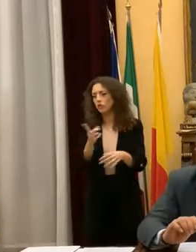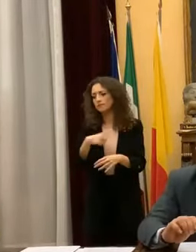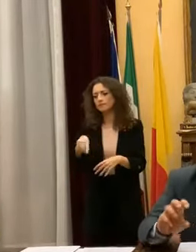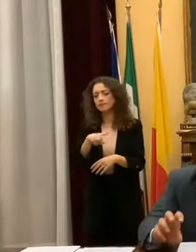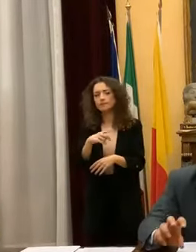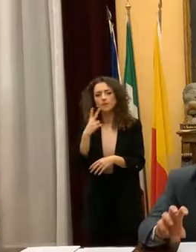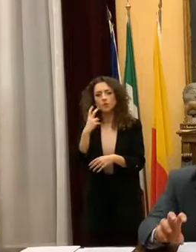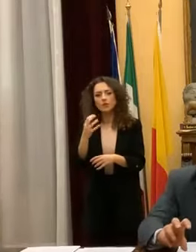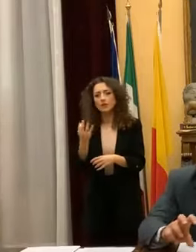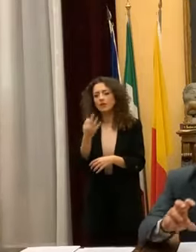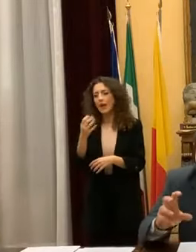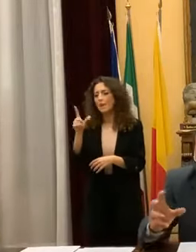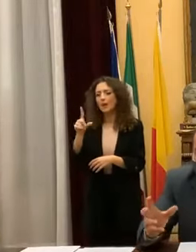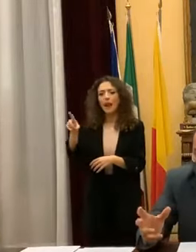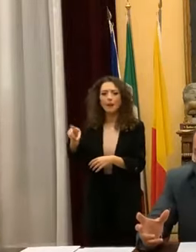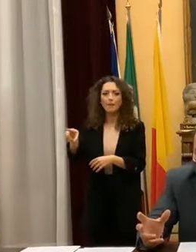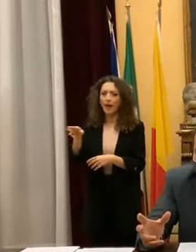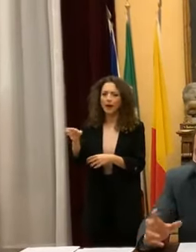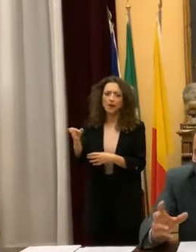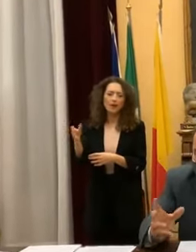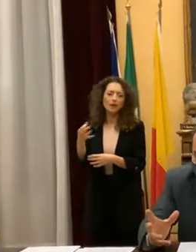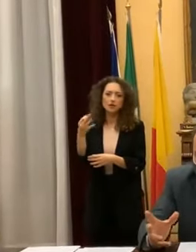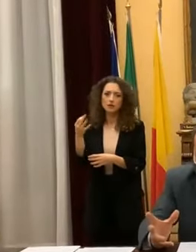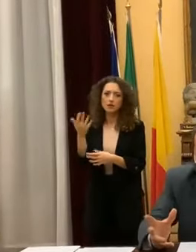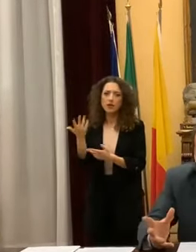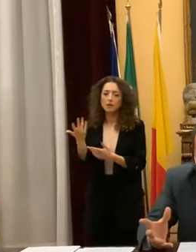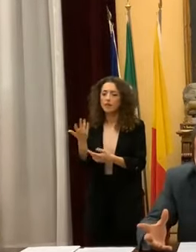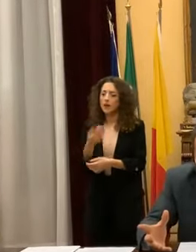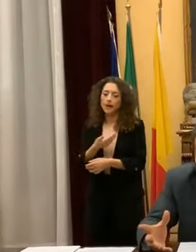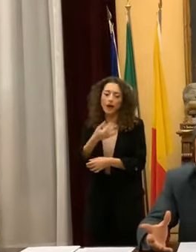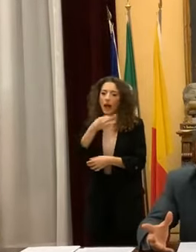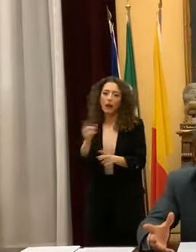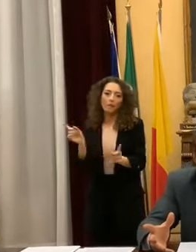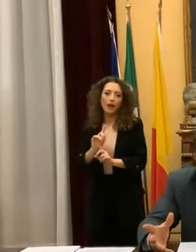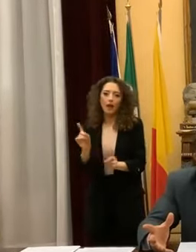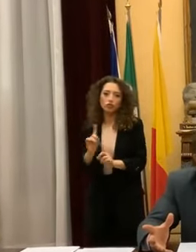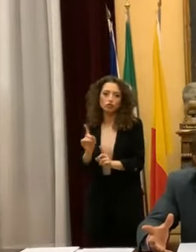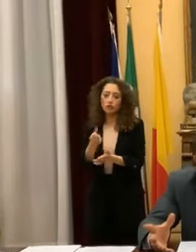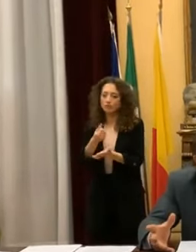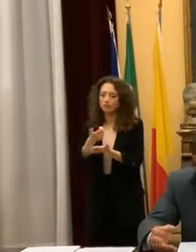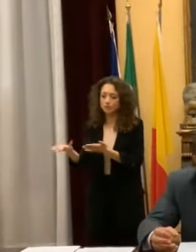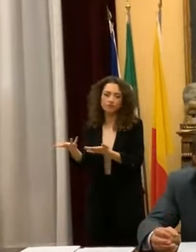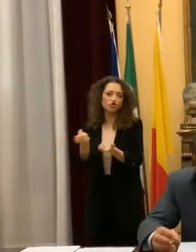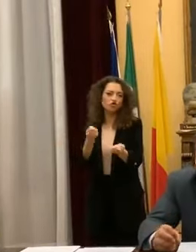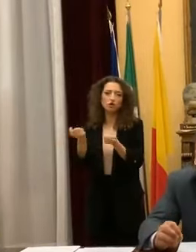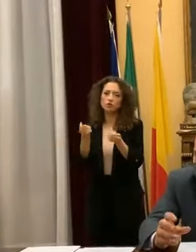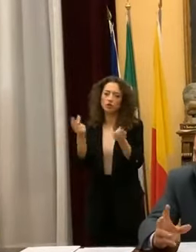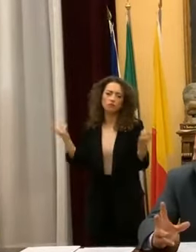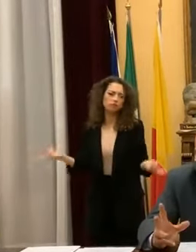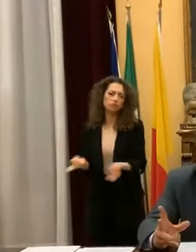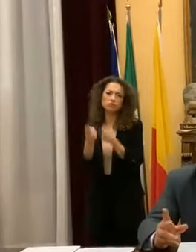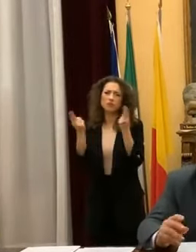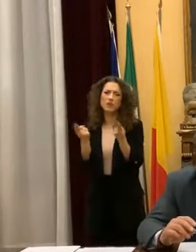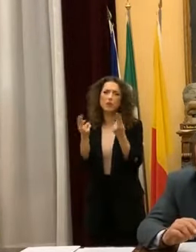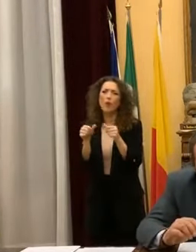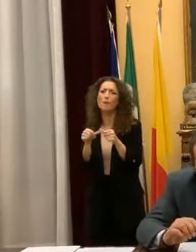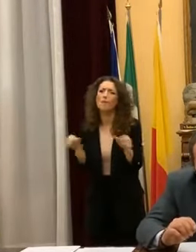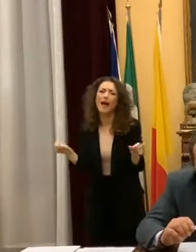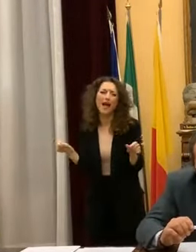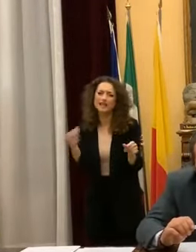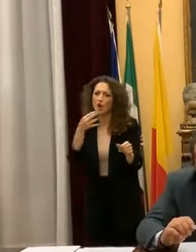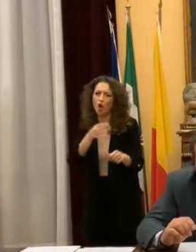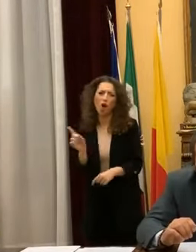con la paglia che si era rivelato incapace di gestire gli elementi più basilari